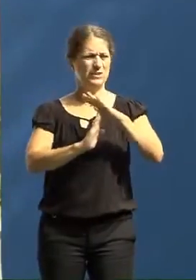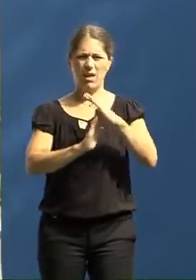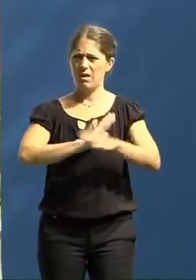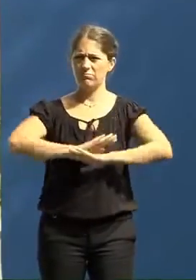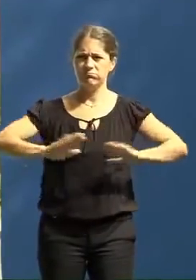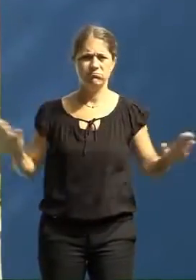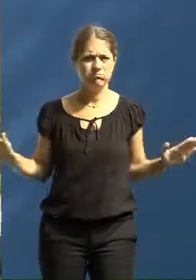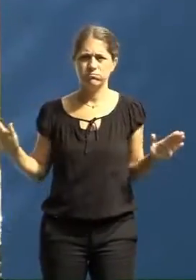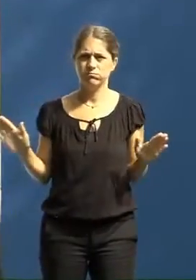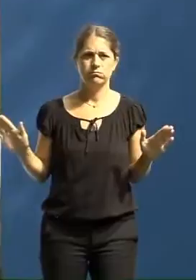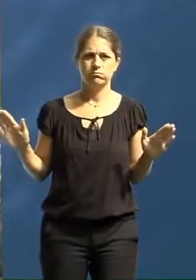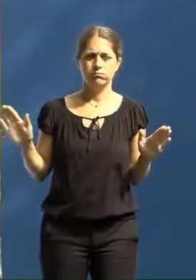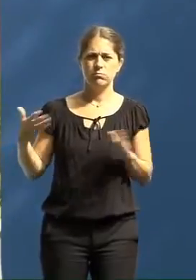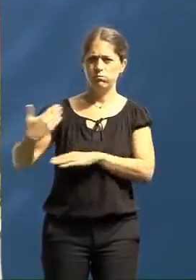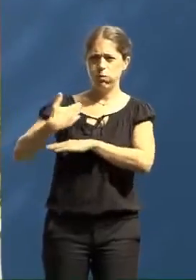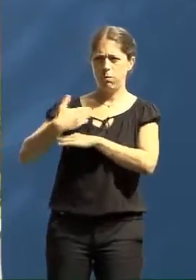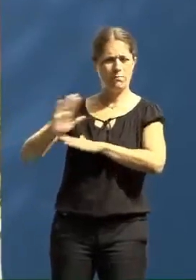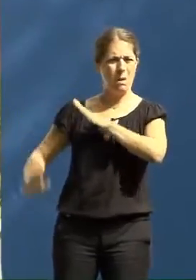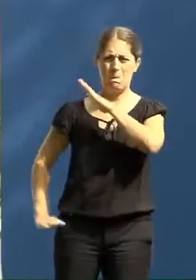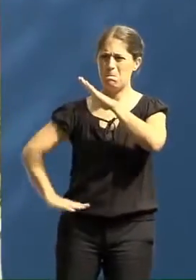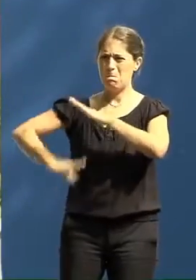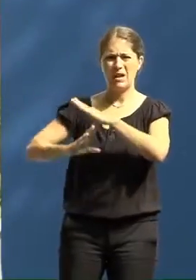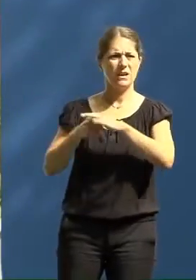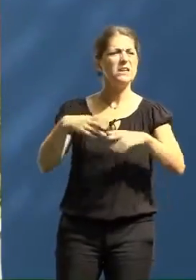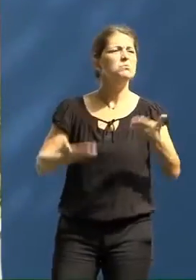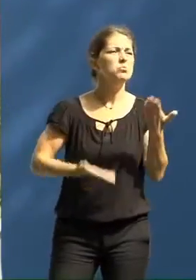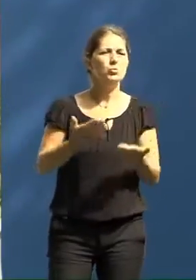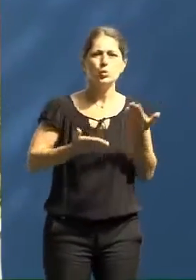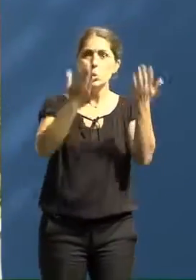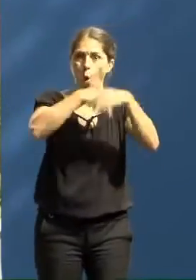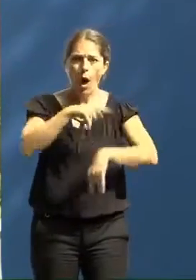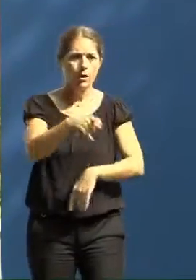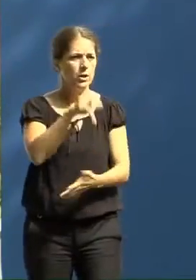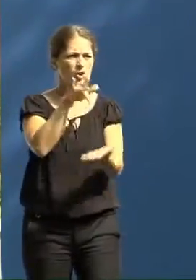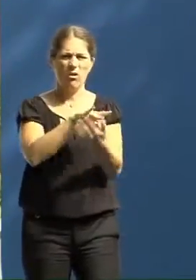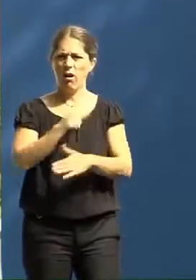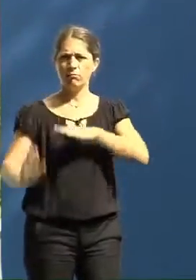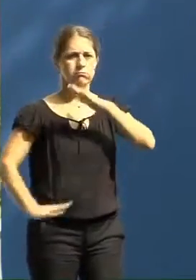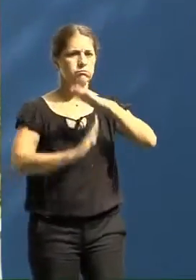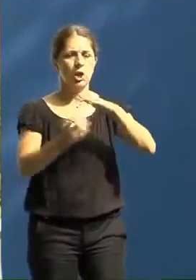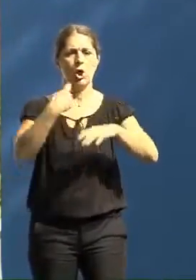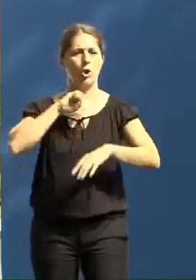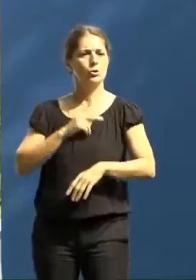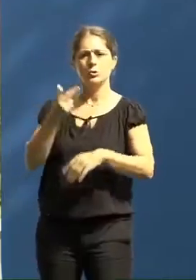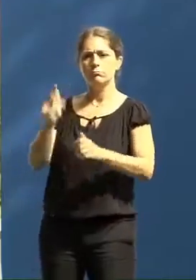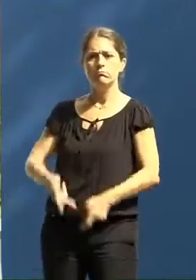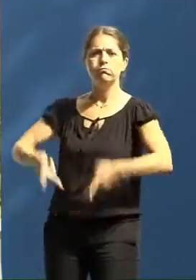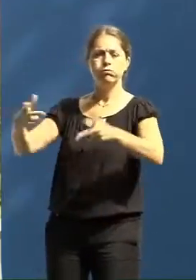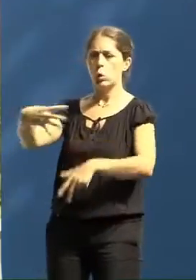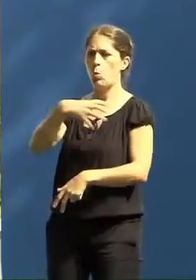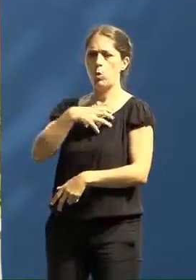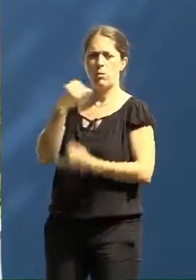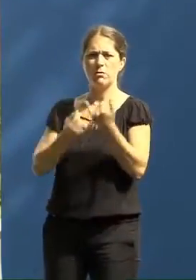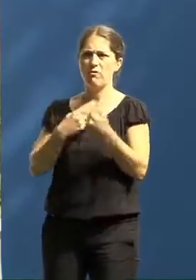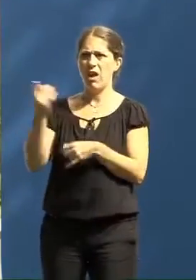ben de todas as injustizas que estábamos padecendo, que xa estaba ben, que non podíamos aturar máis, que estábamos indignados da que nos